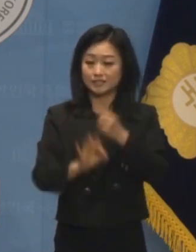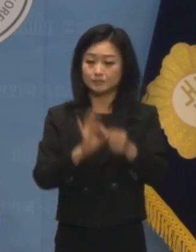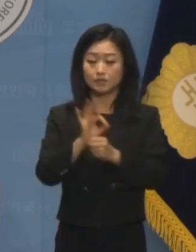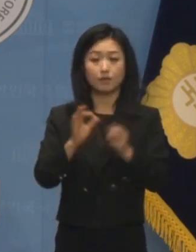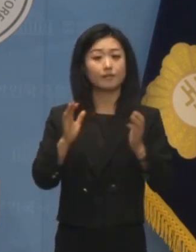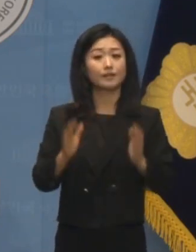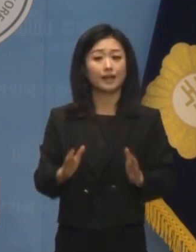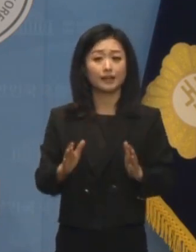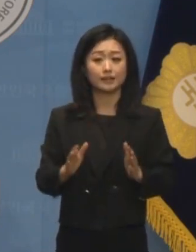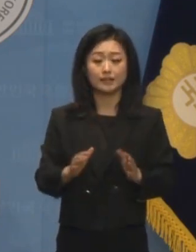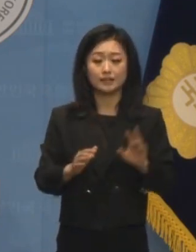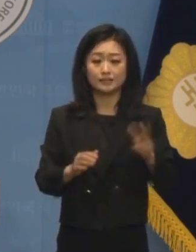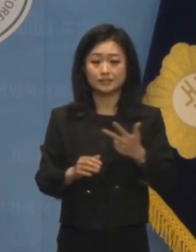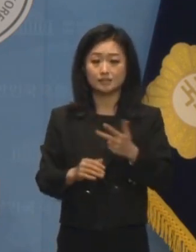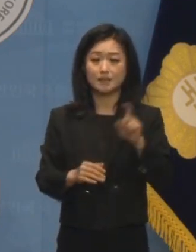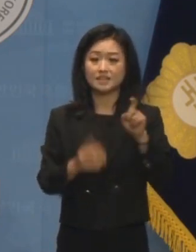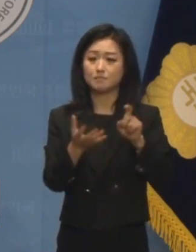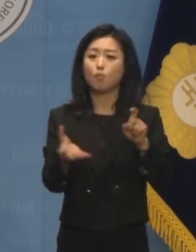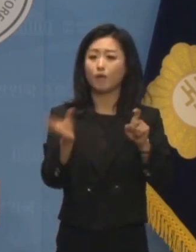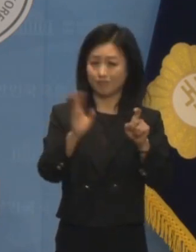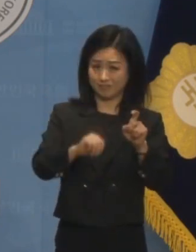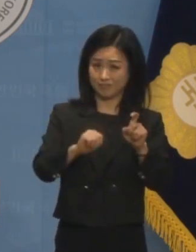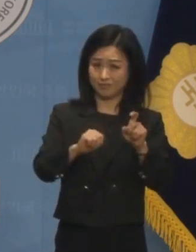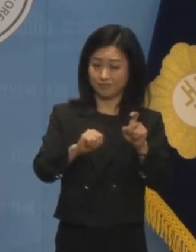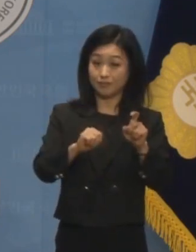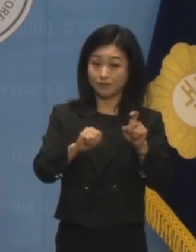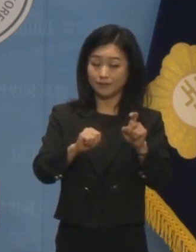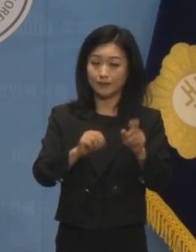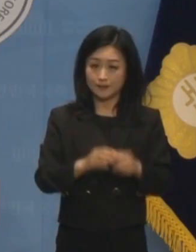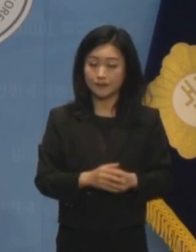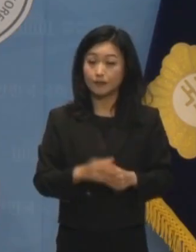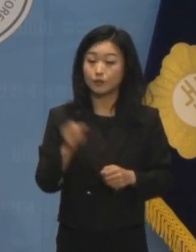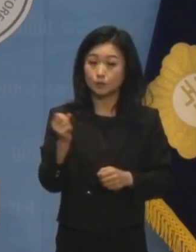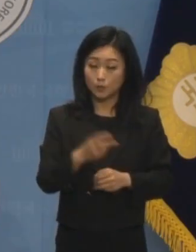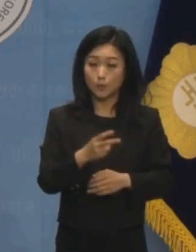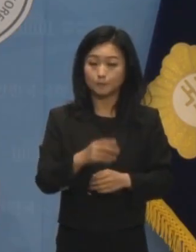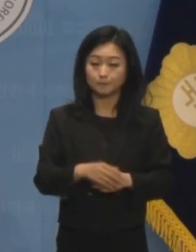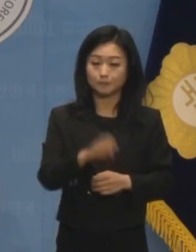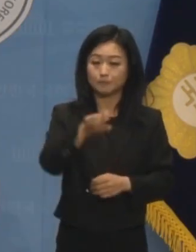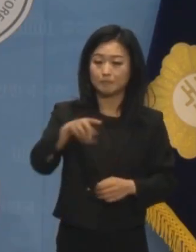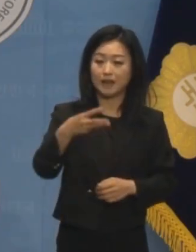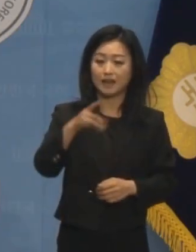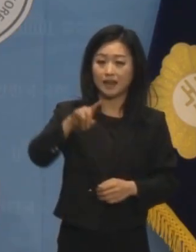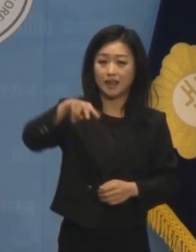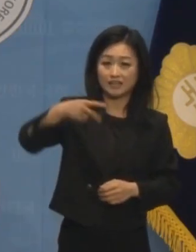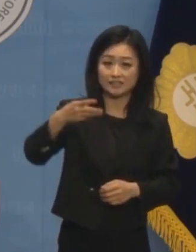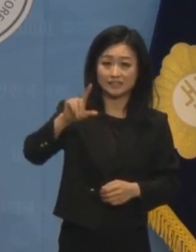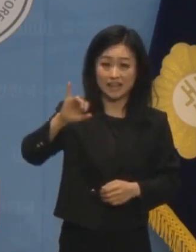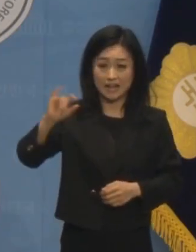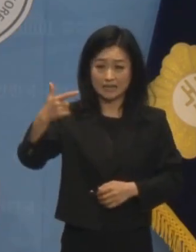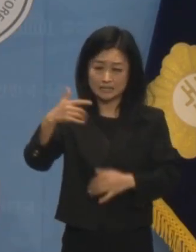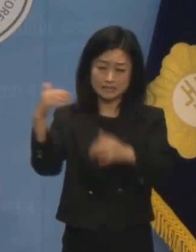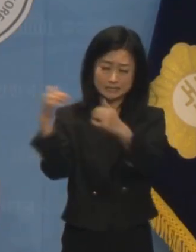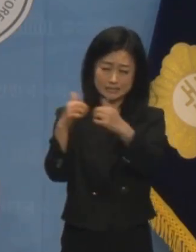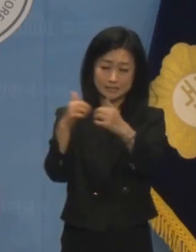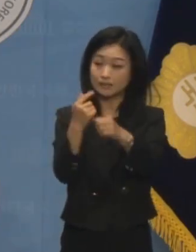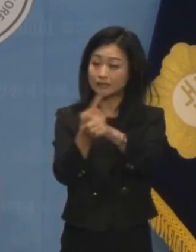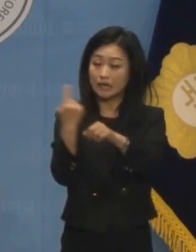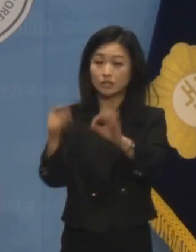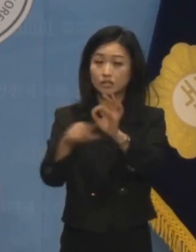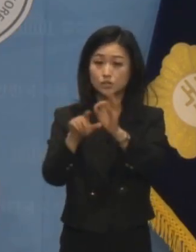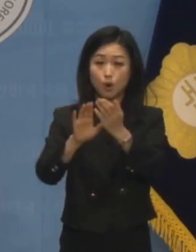동안 약 710억여 원, 본격적으로 팔레스타인 집단 학살이 시작된 작년 10월